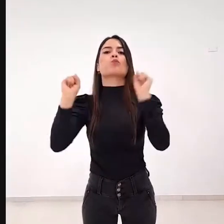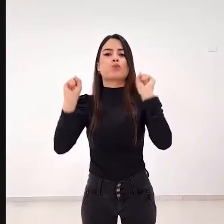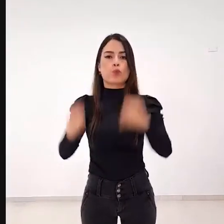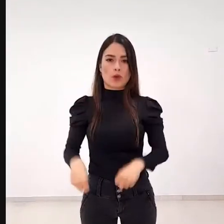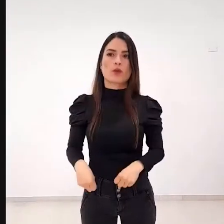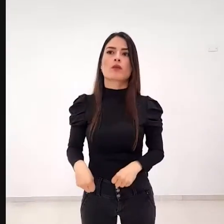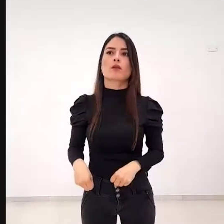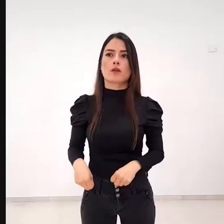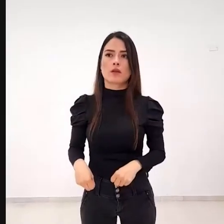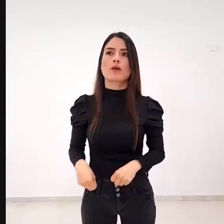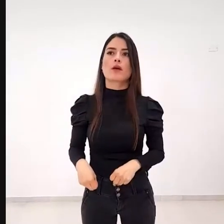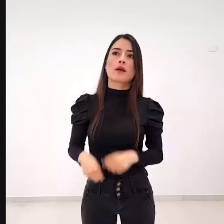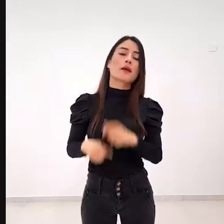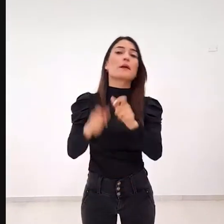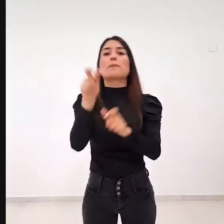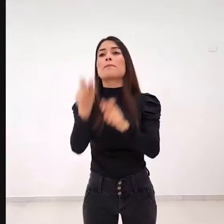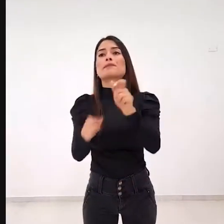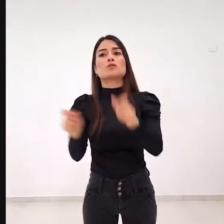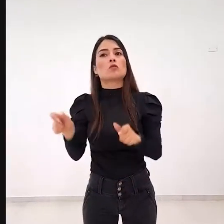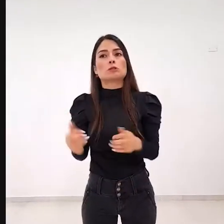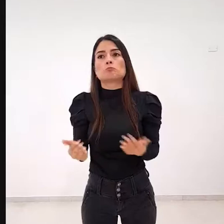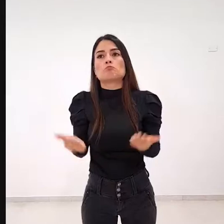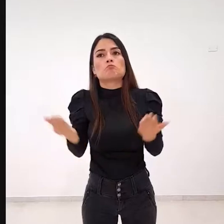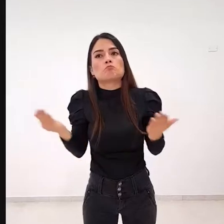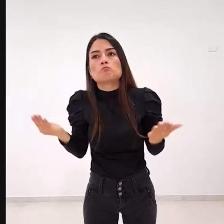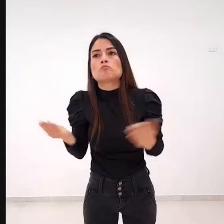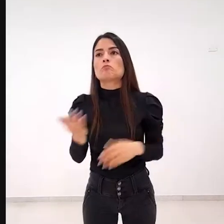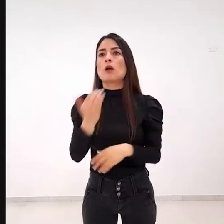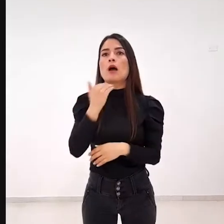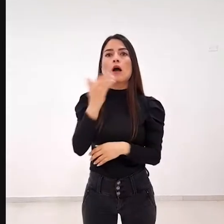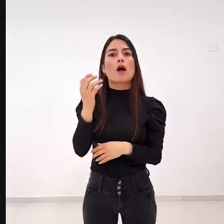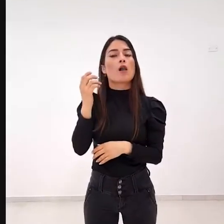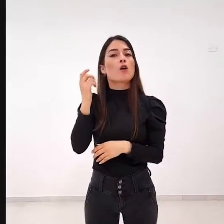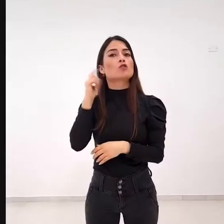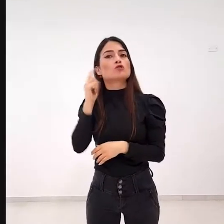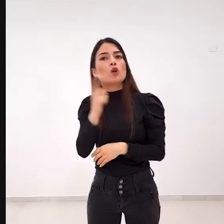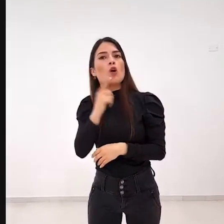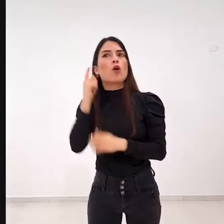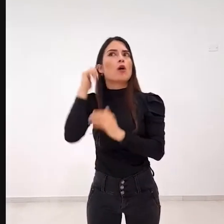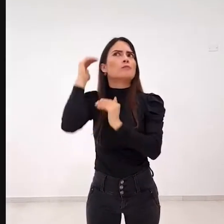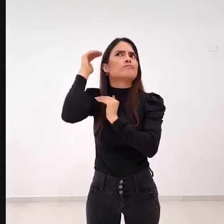persona es verdad